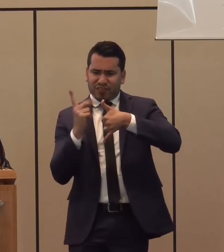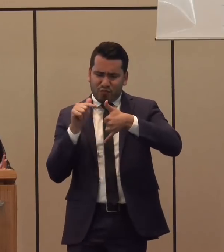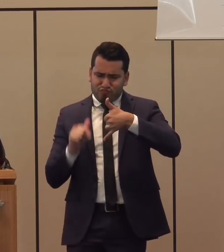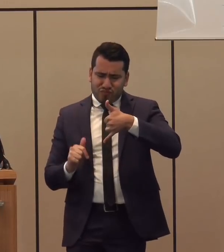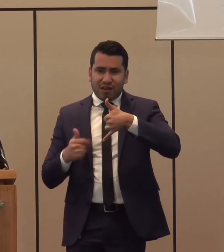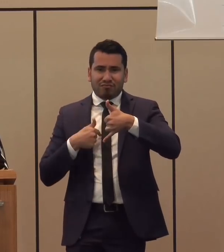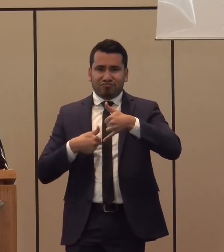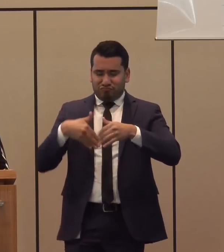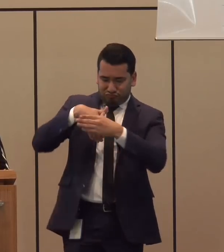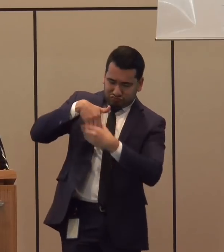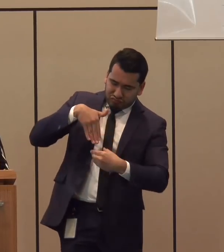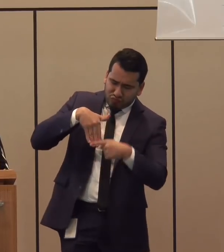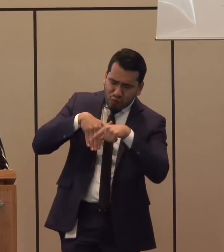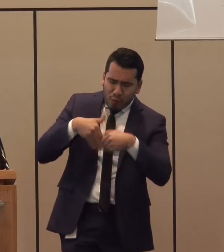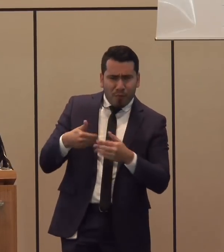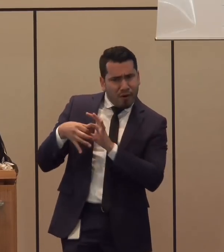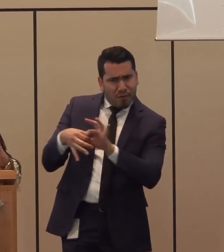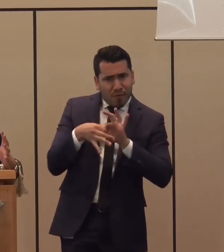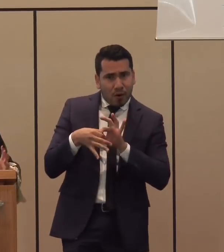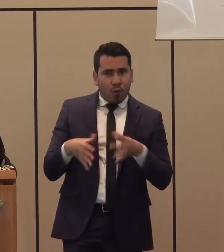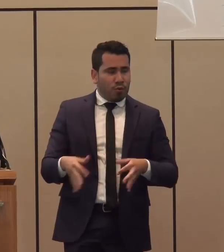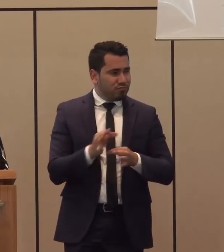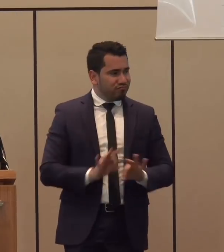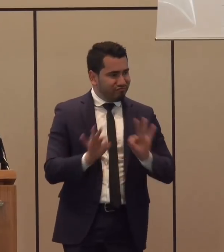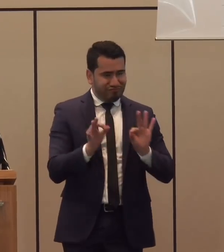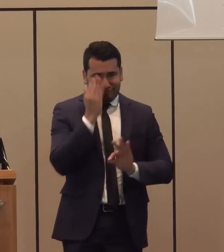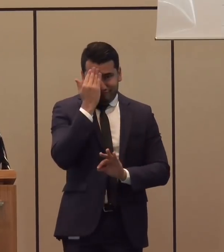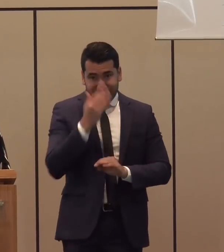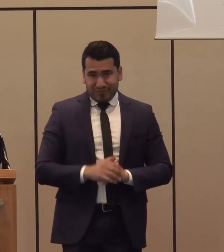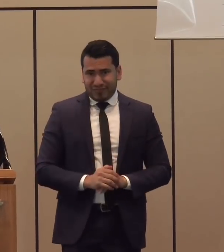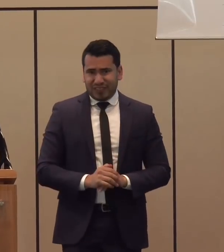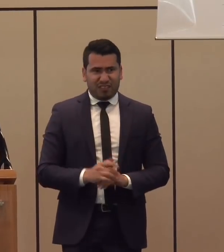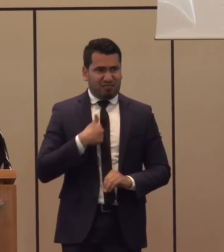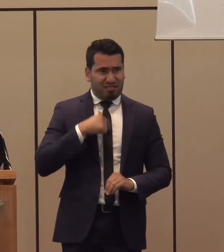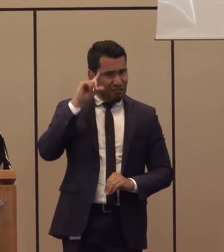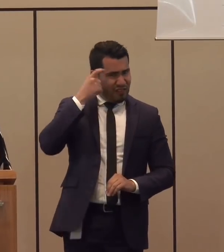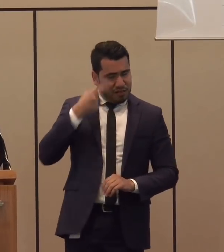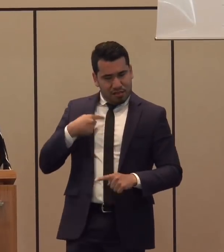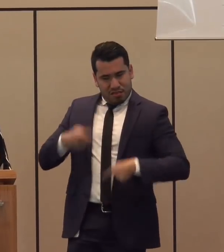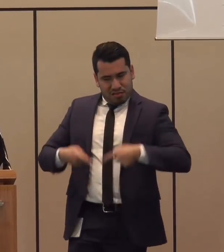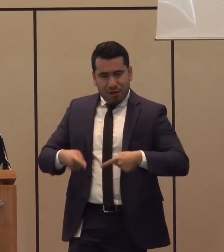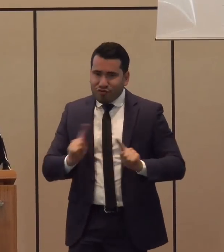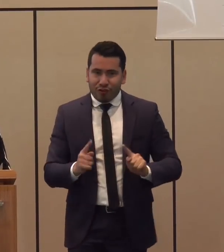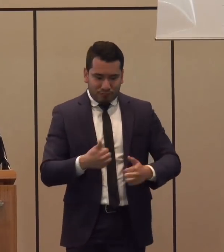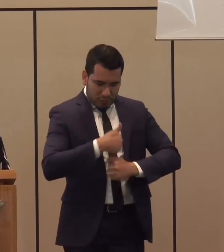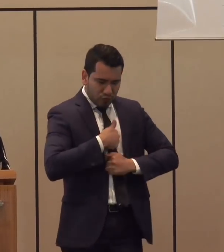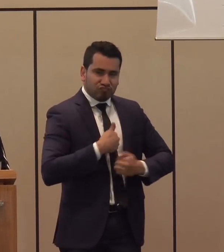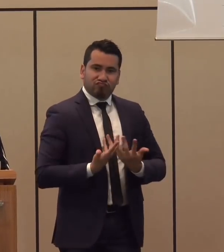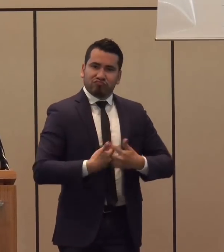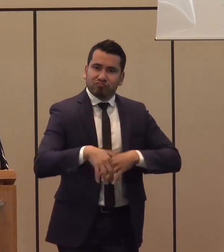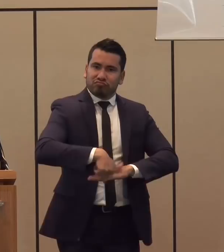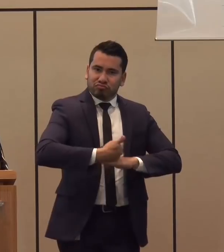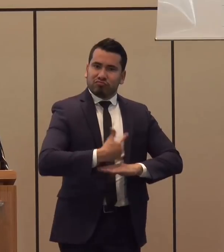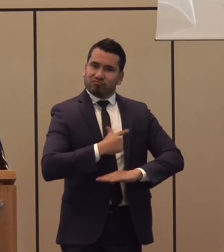cero eurocracia con cero estructura de gobierno pero que ha funcionado y que tiene metas y que